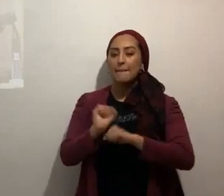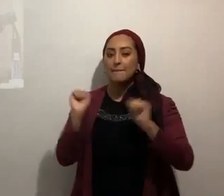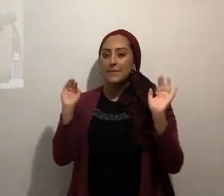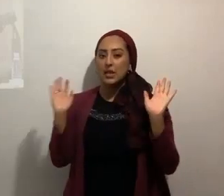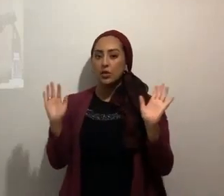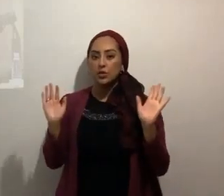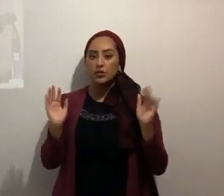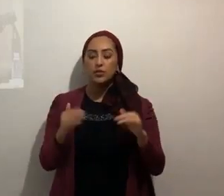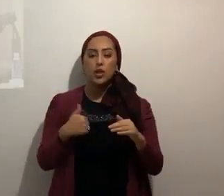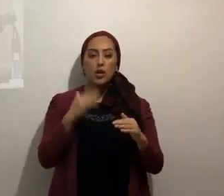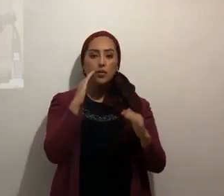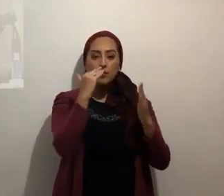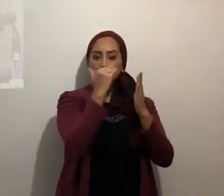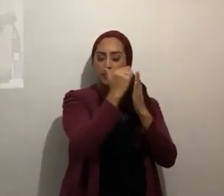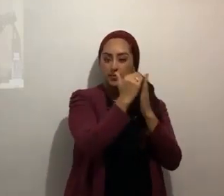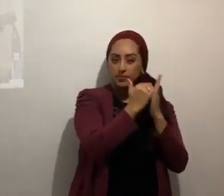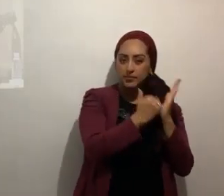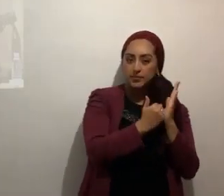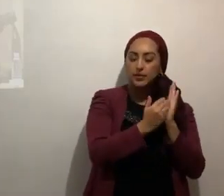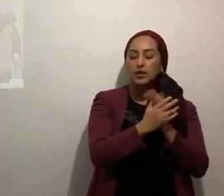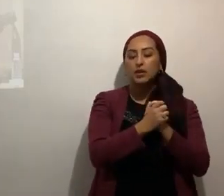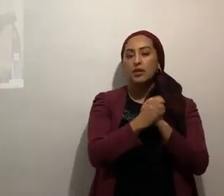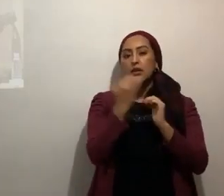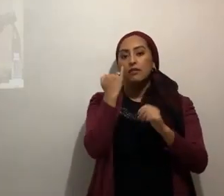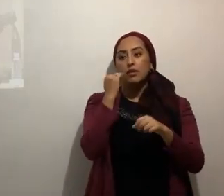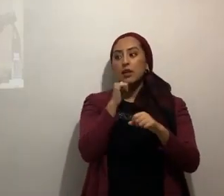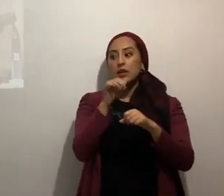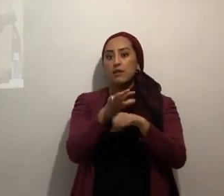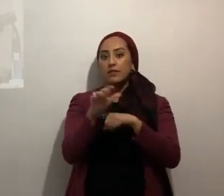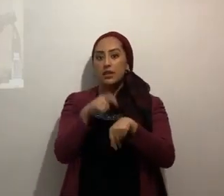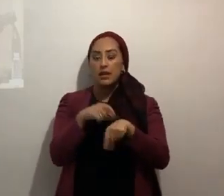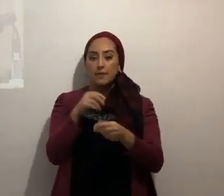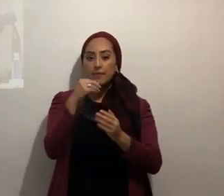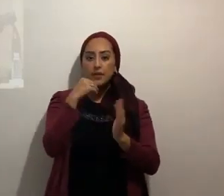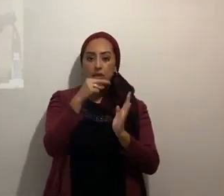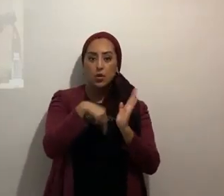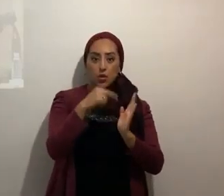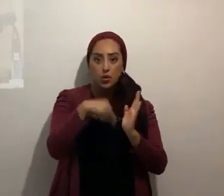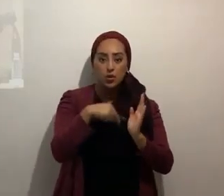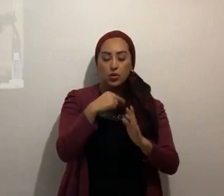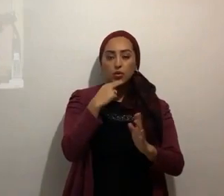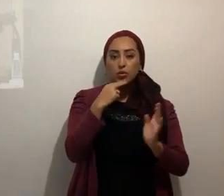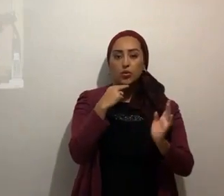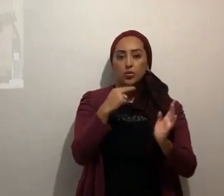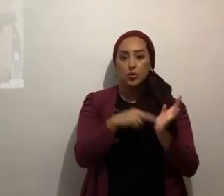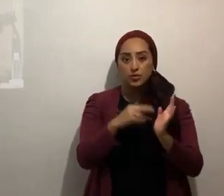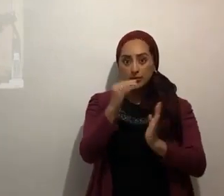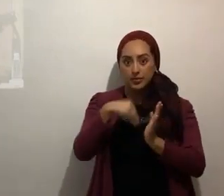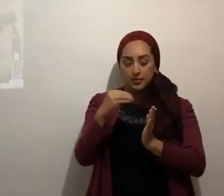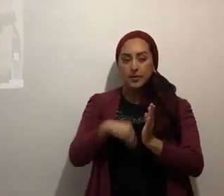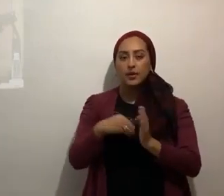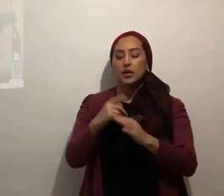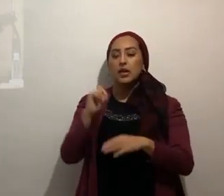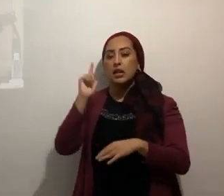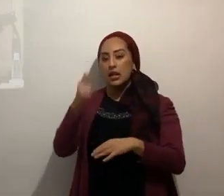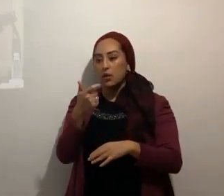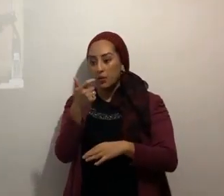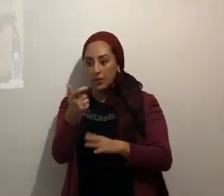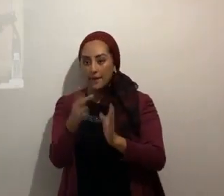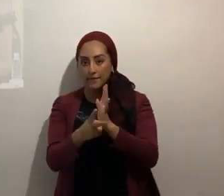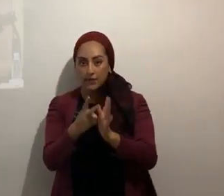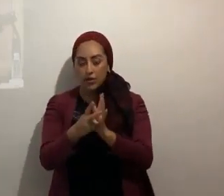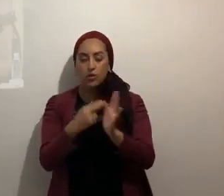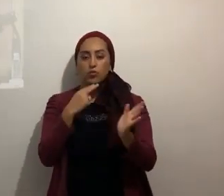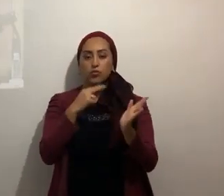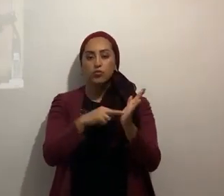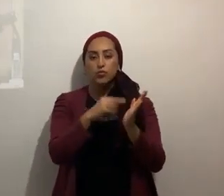milagros. Voy a ir por partes. Si no les da tiempo a anotar todo, después revisan el video y anotan las ideas. Pero